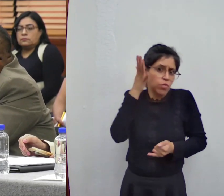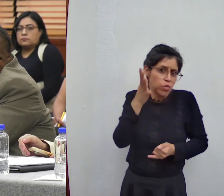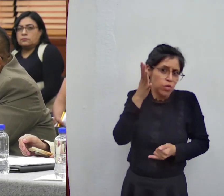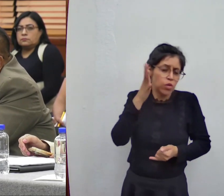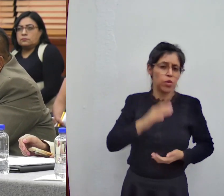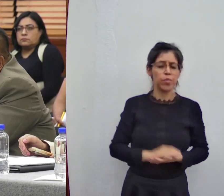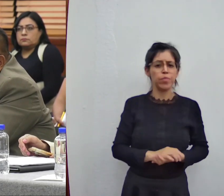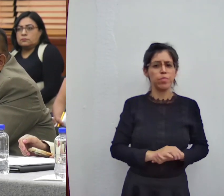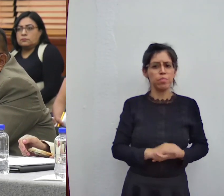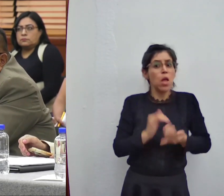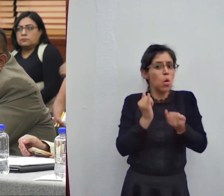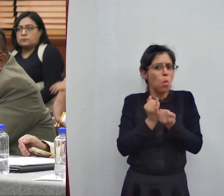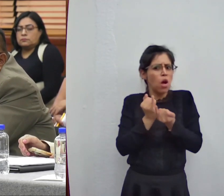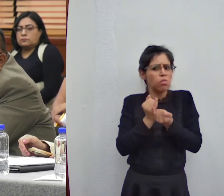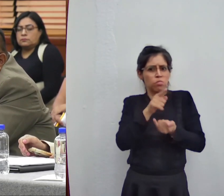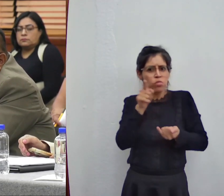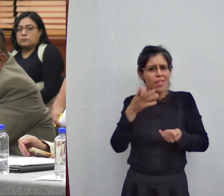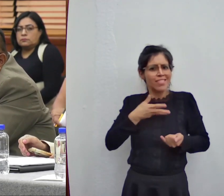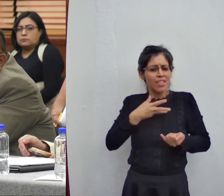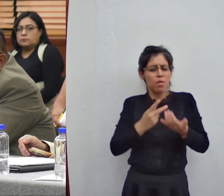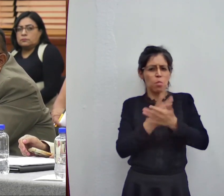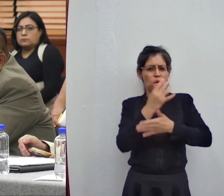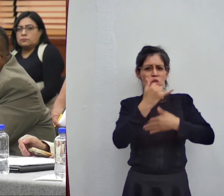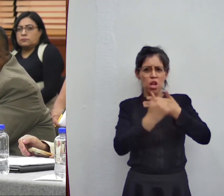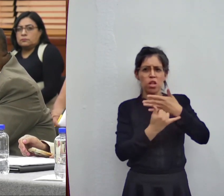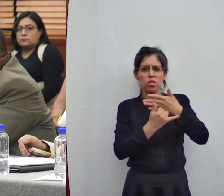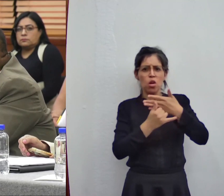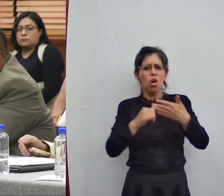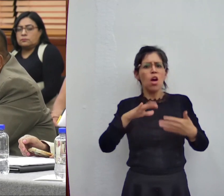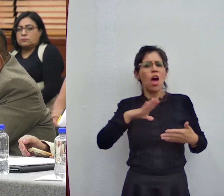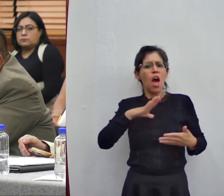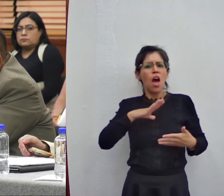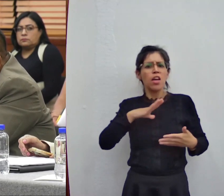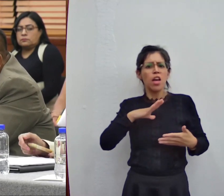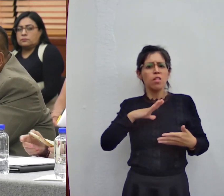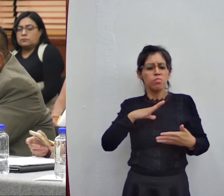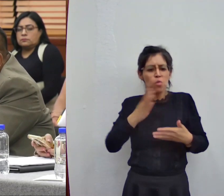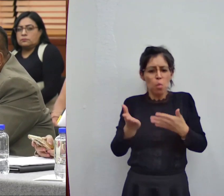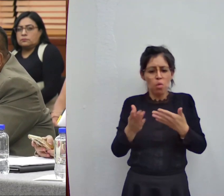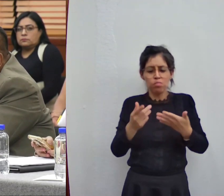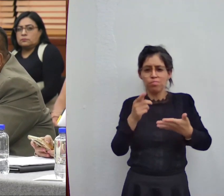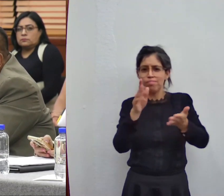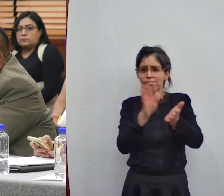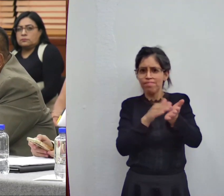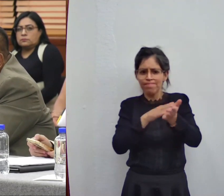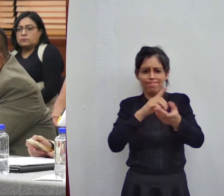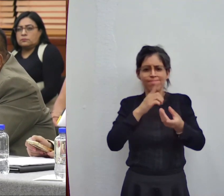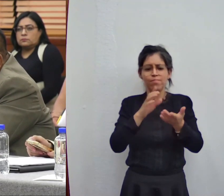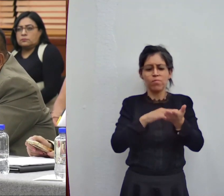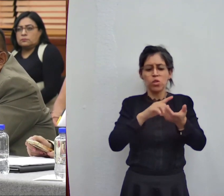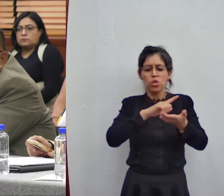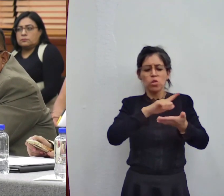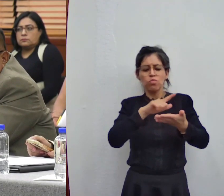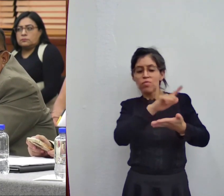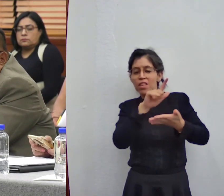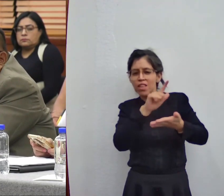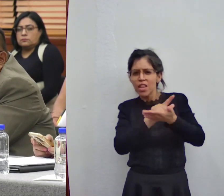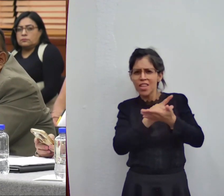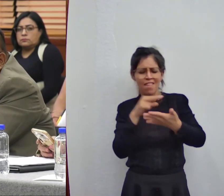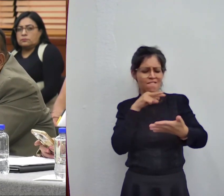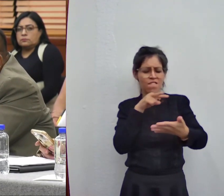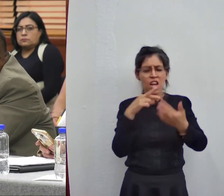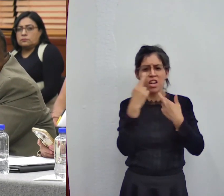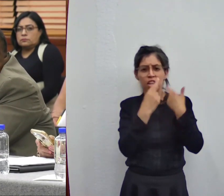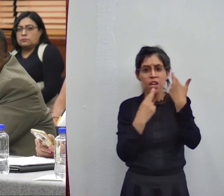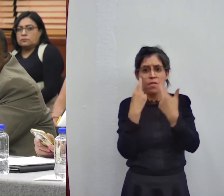fuera vinculado con los planes de desarrollo municipales, estatales y federales, con el fin de